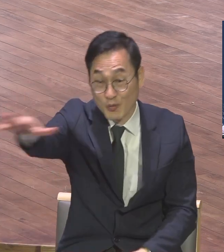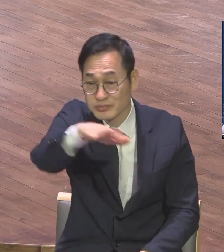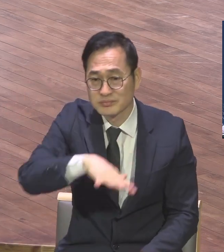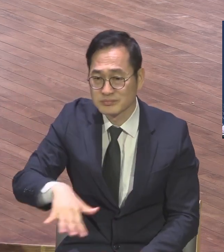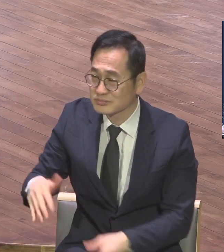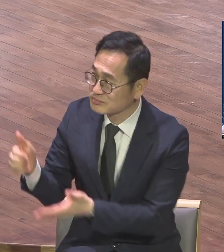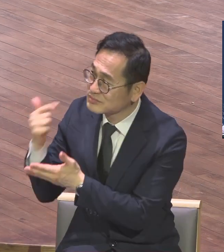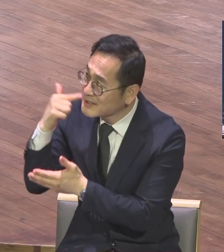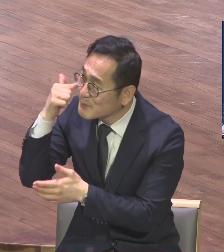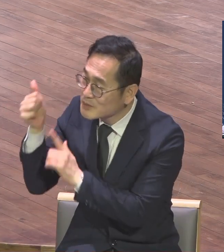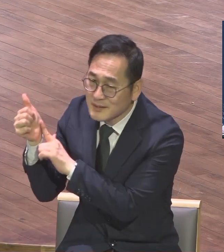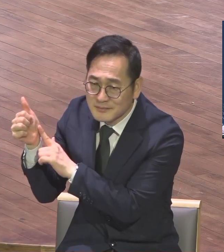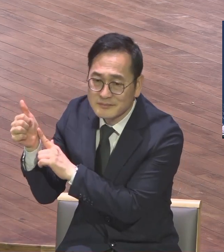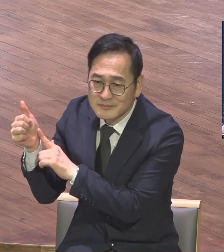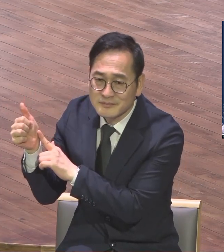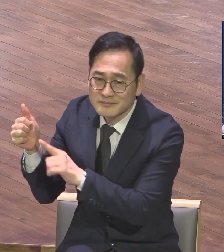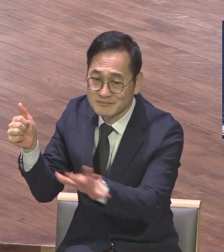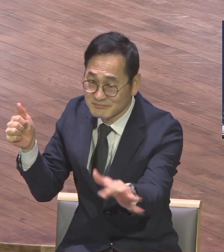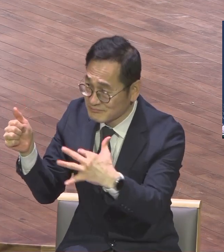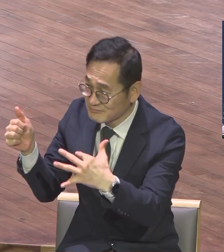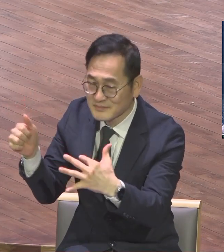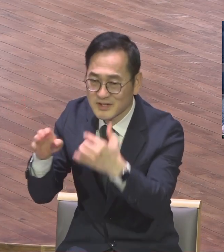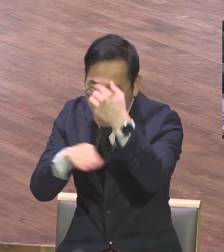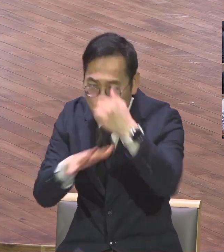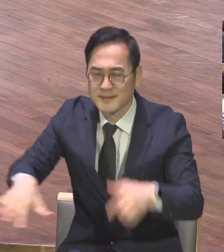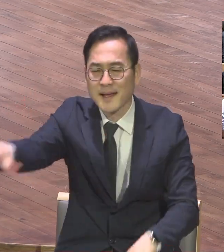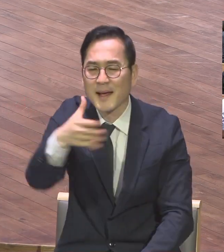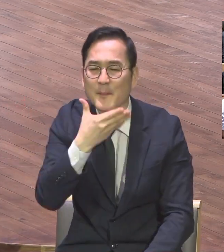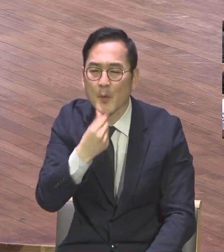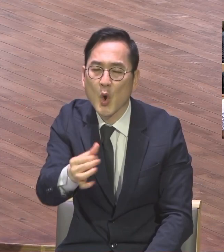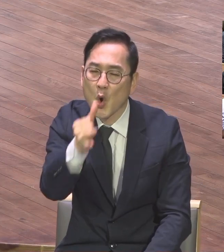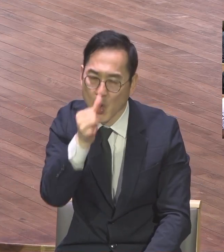성도님들은 정말 복받은 성도들이로구나.